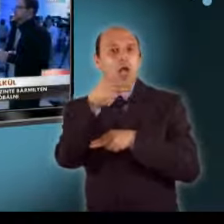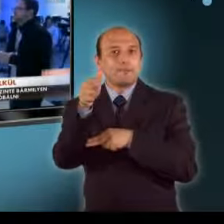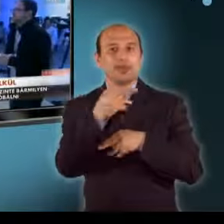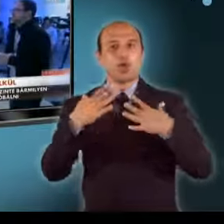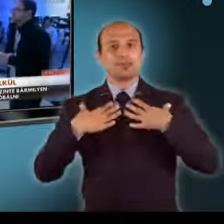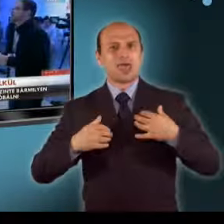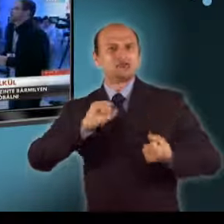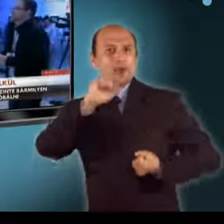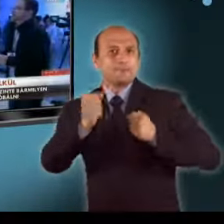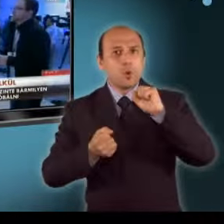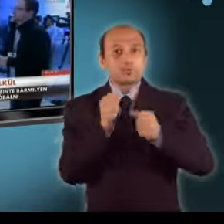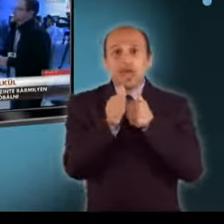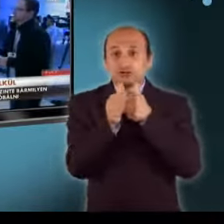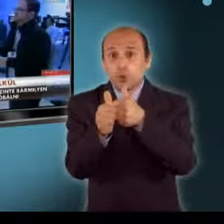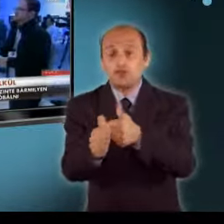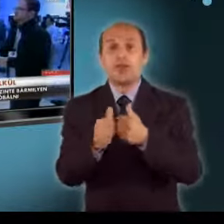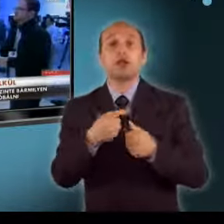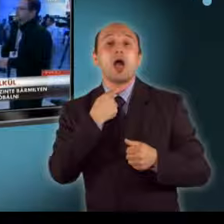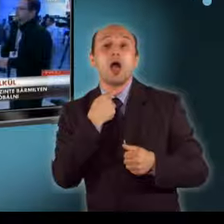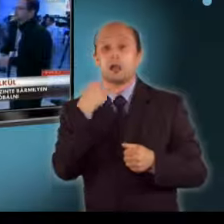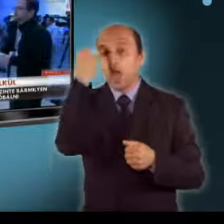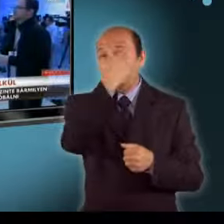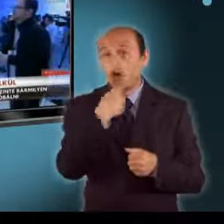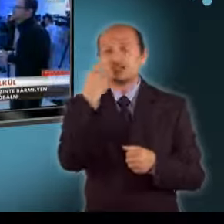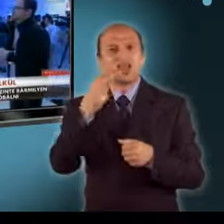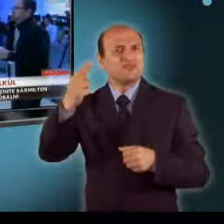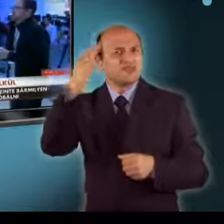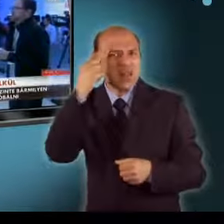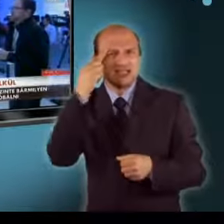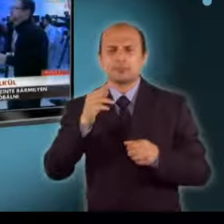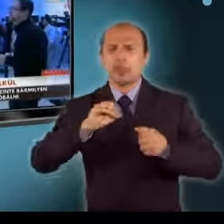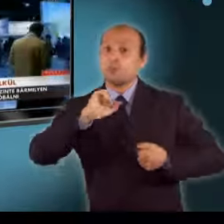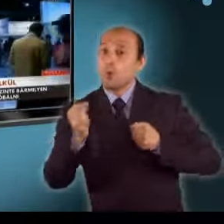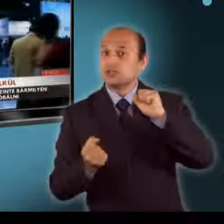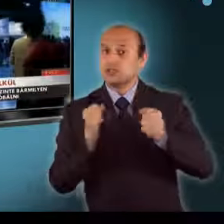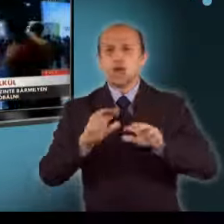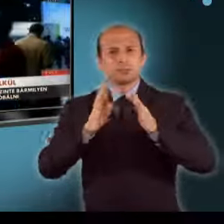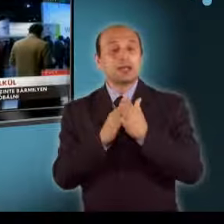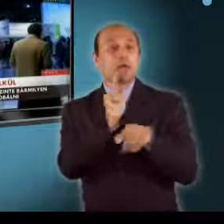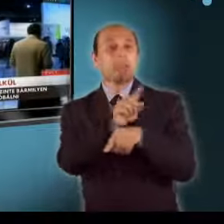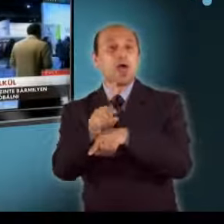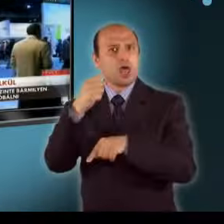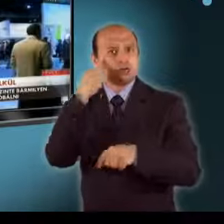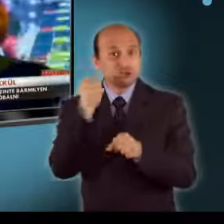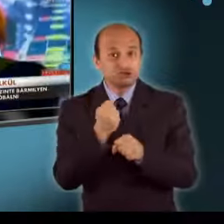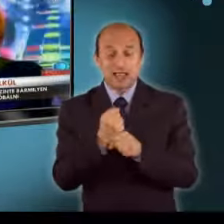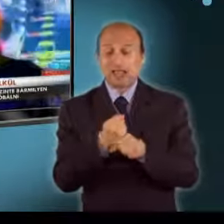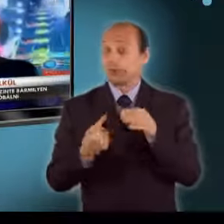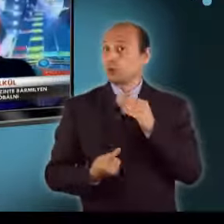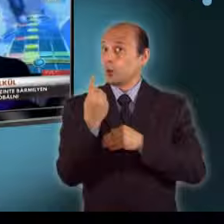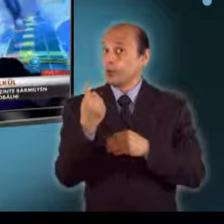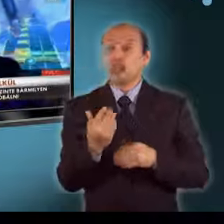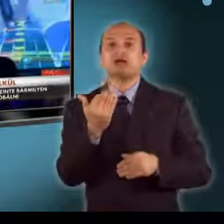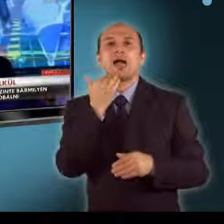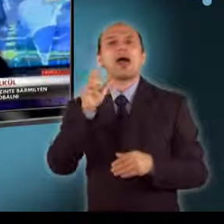felismeri a játékos arcát és hangját is. Akár gesztusokkal is lehet parancsokat adni. Az idei év szenzációit az E3